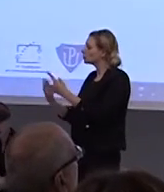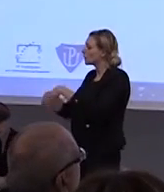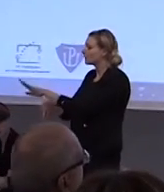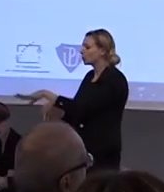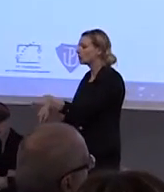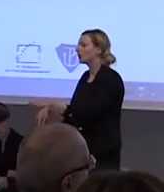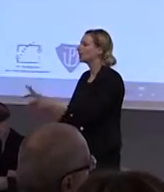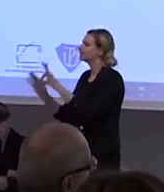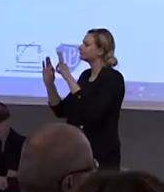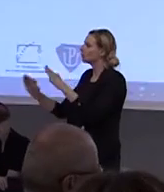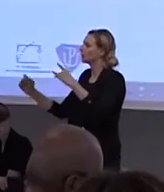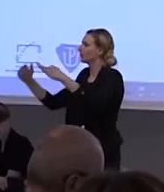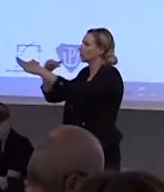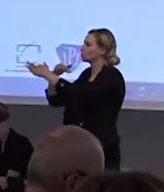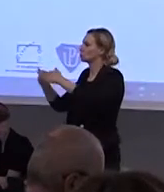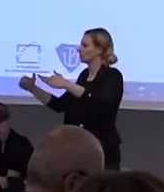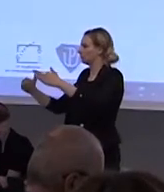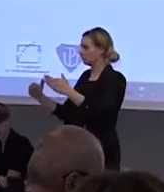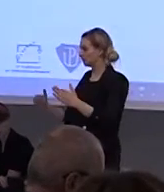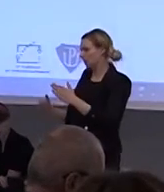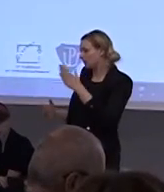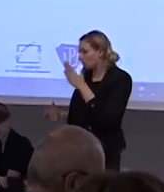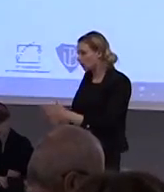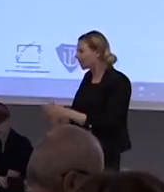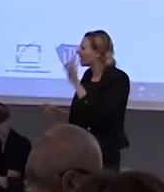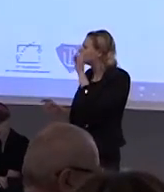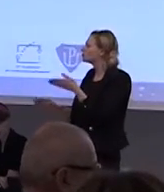protože takové prostředí nebylo nikdy předtím vytvořeno.